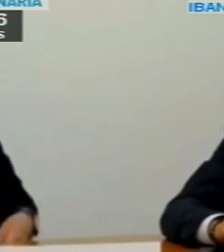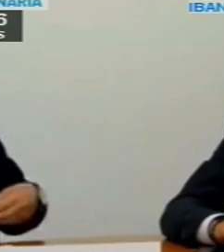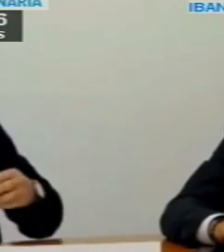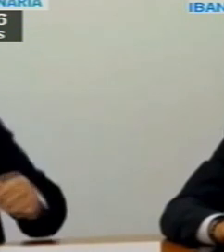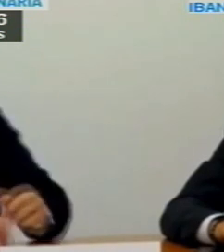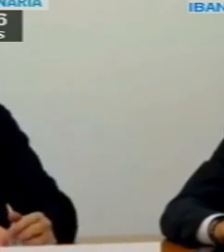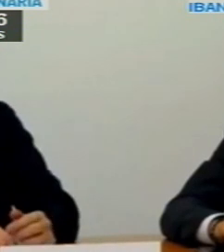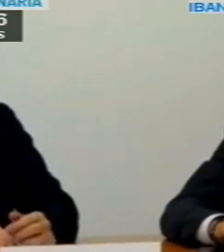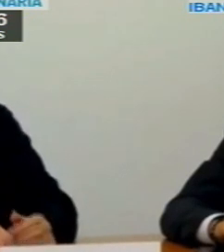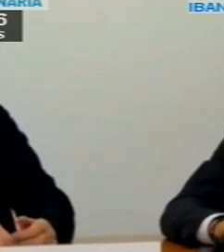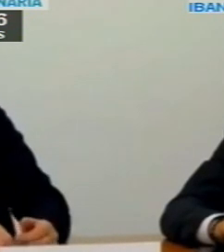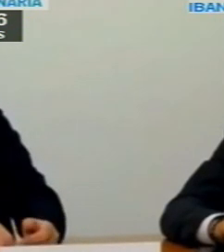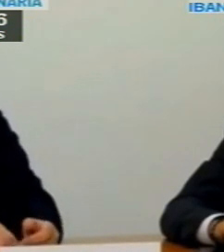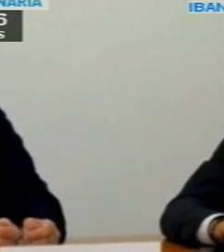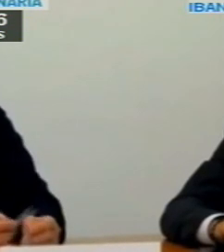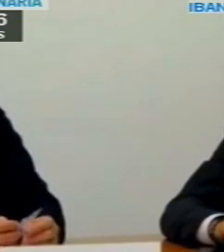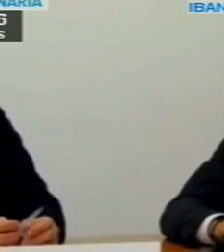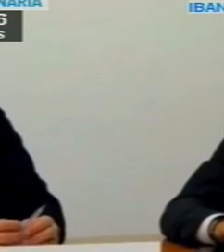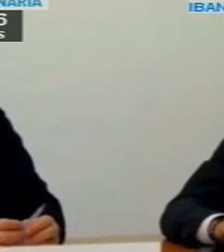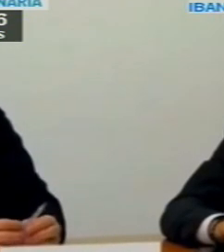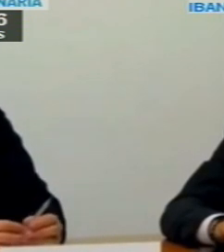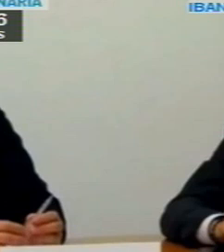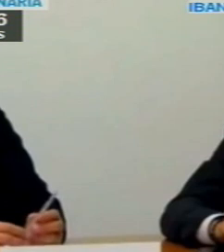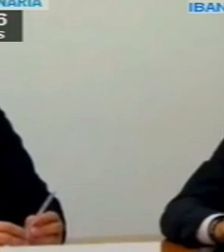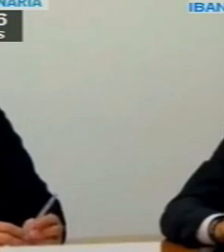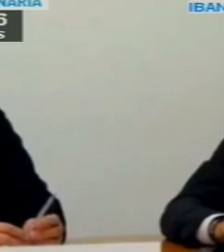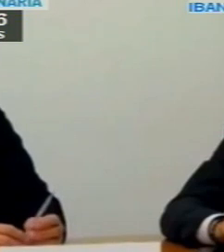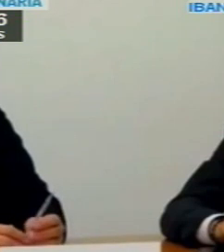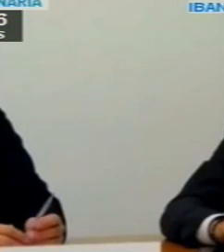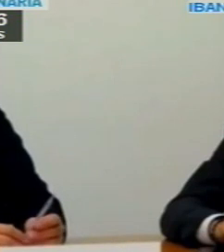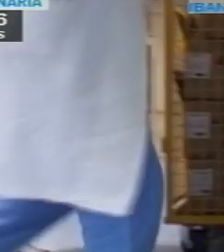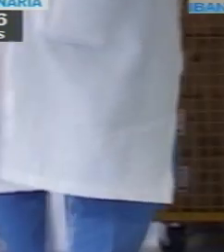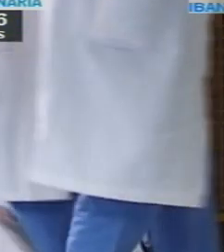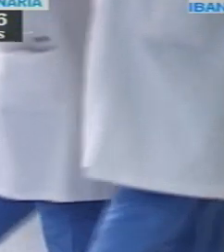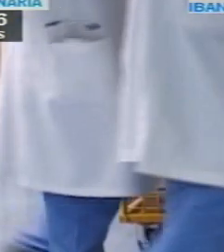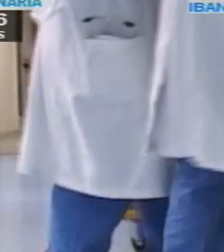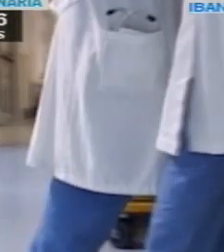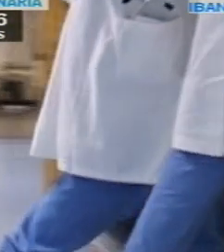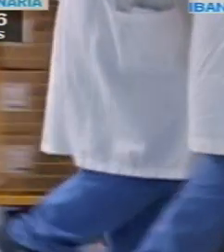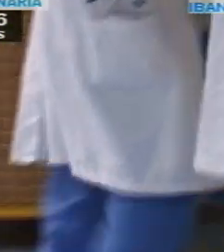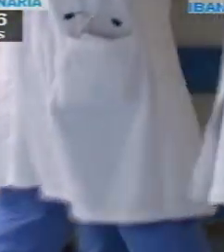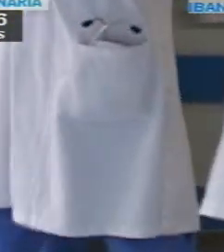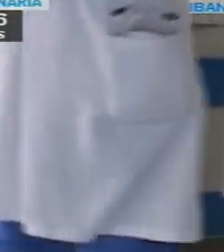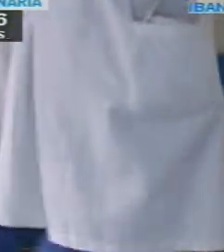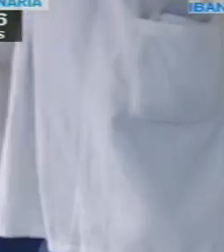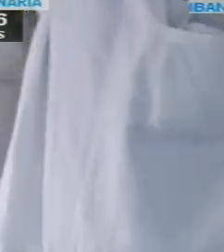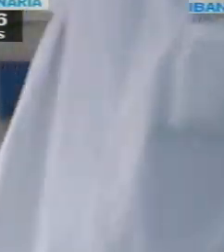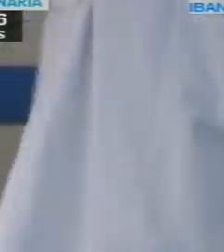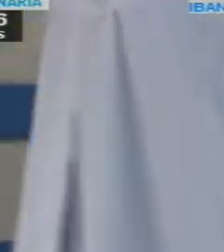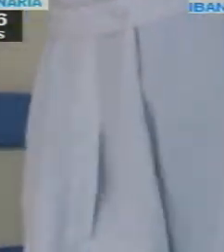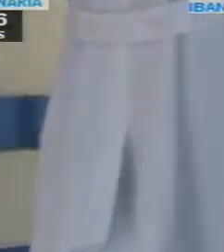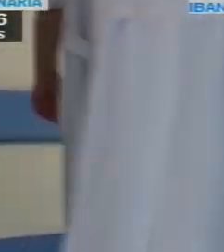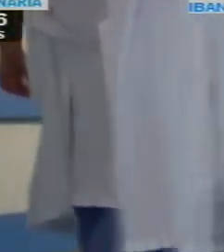stata assicurata agli utenti di Schiavonia presso il presidio di Piove di Sacco. Dopo l'oncologia sarà la volta degli